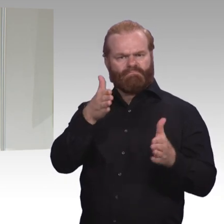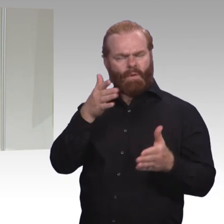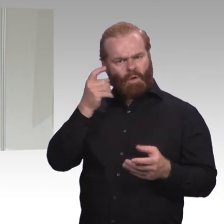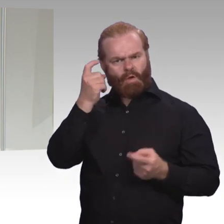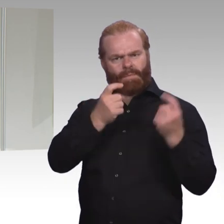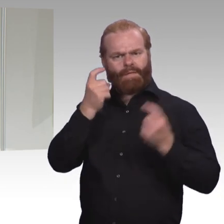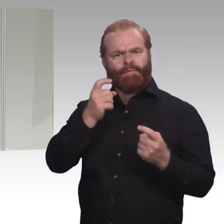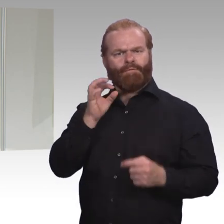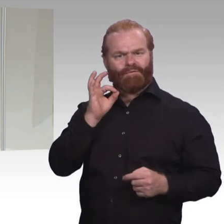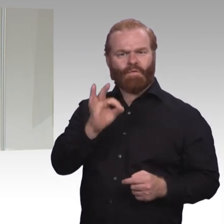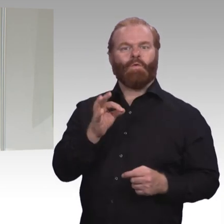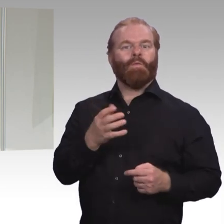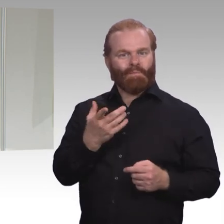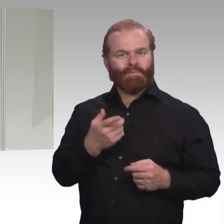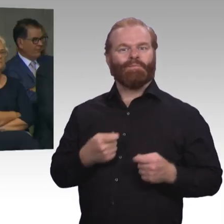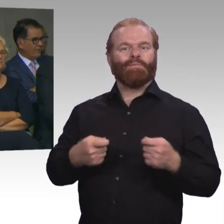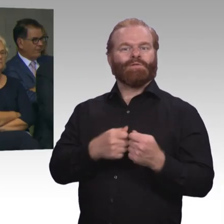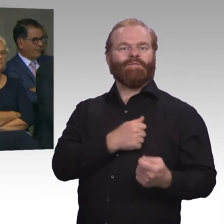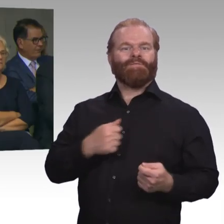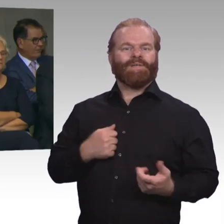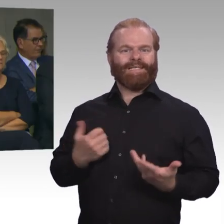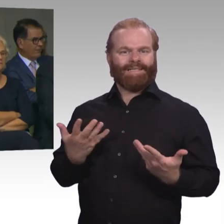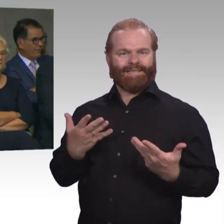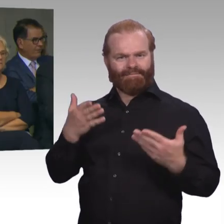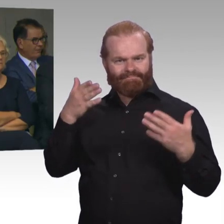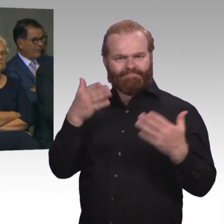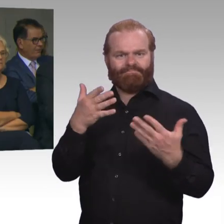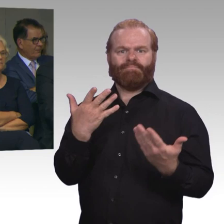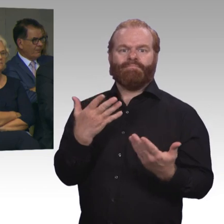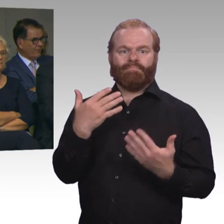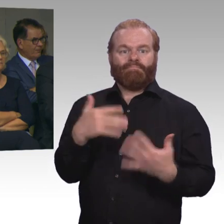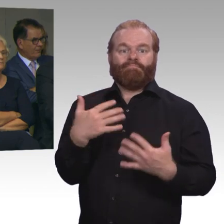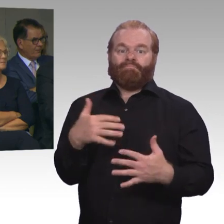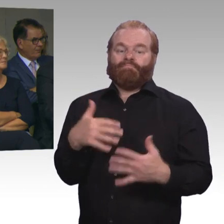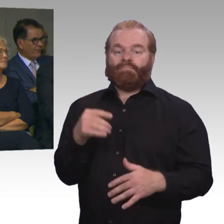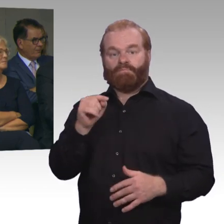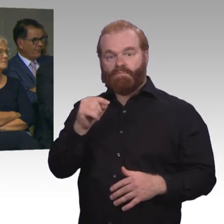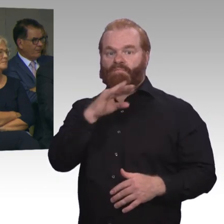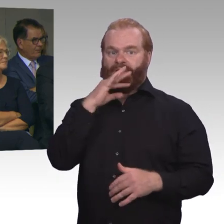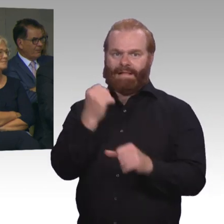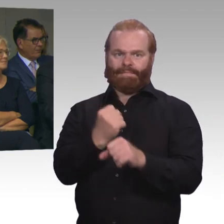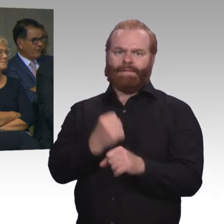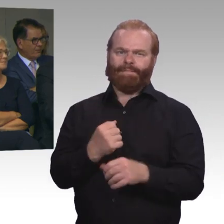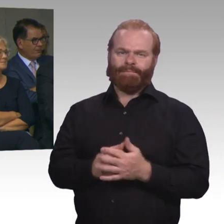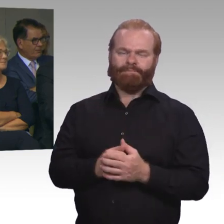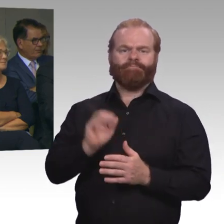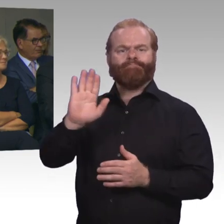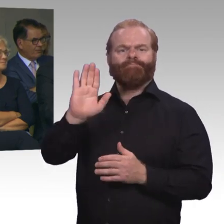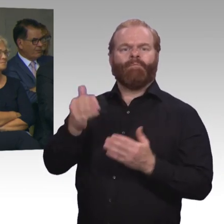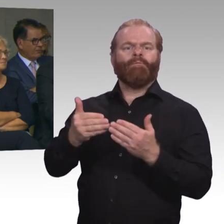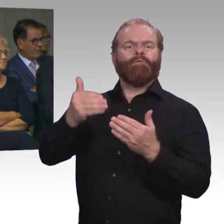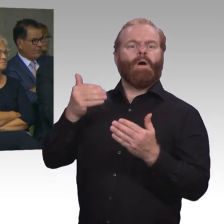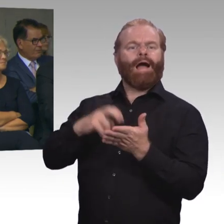eine Menge davon erzählen. Aber Ihre unmittelbare Vorgängerin hat Ihnen viel Arbeit